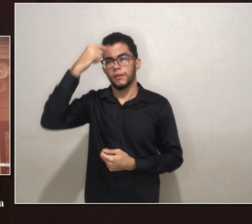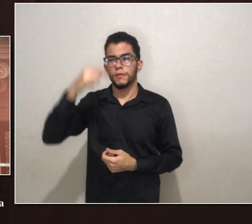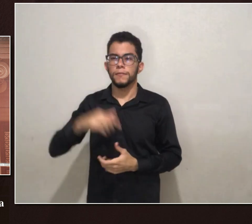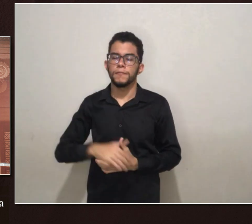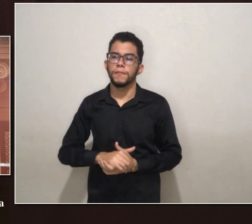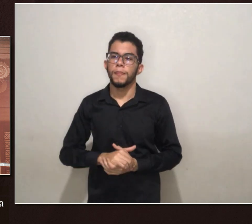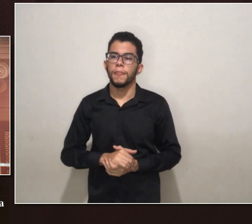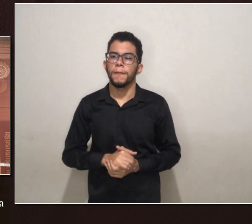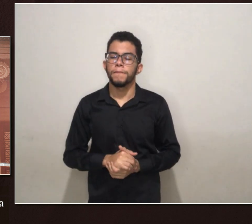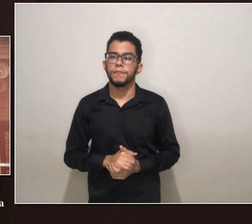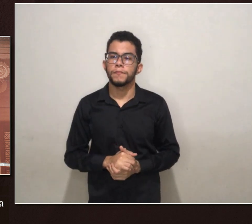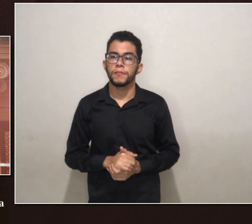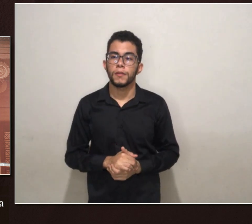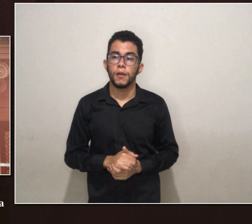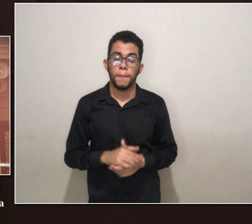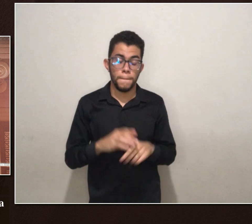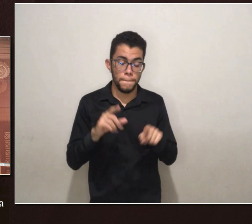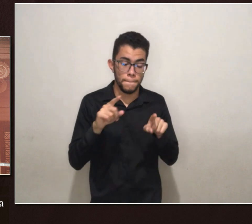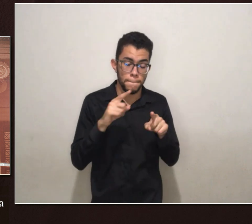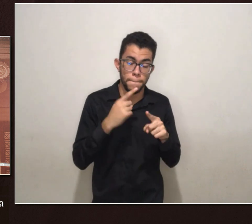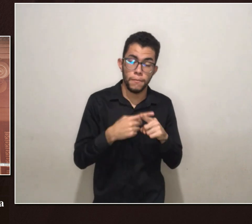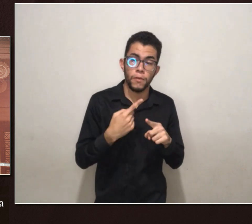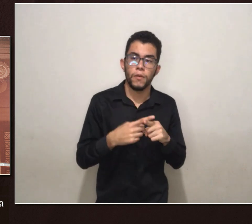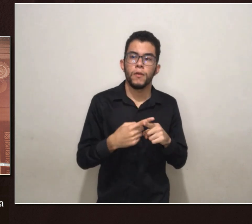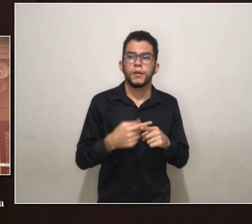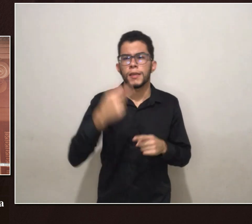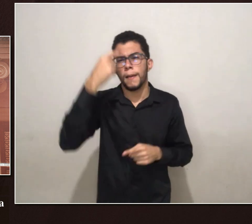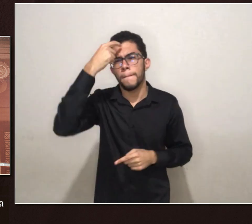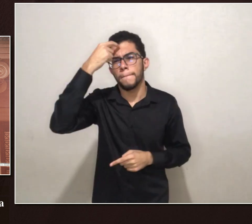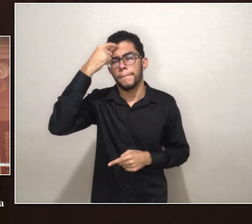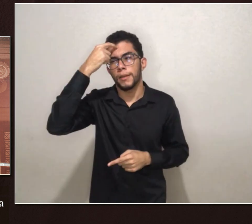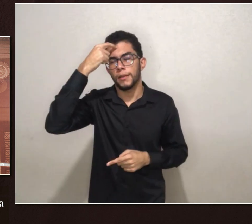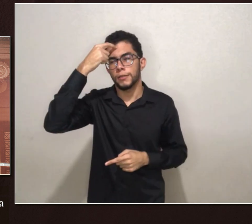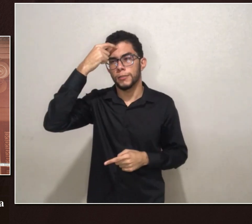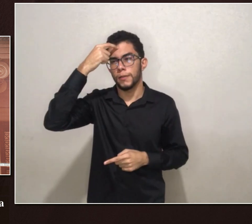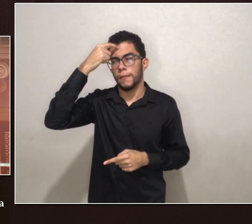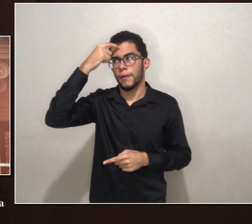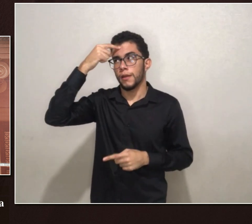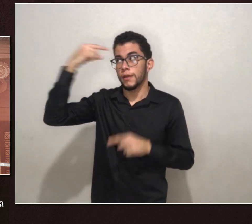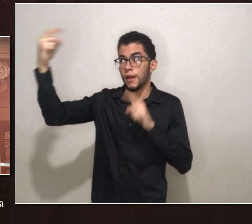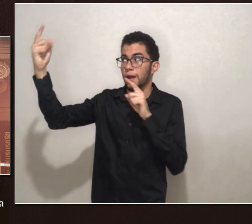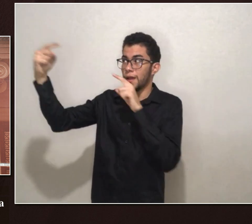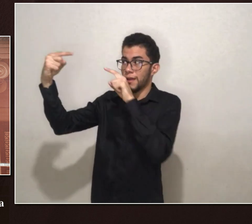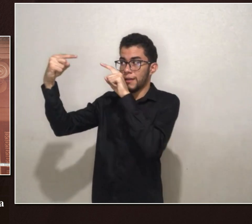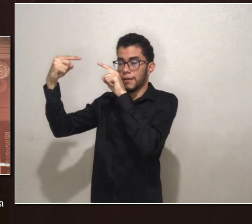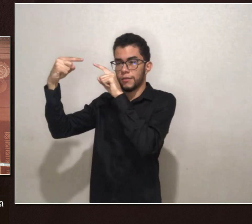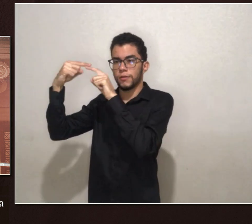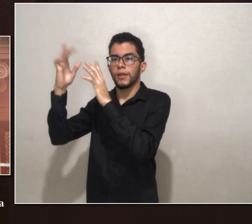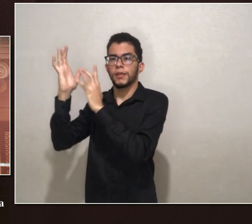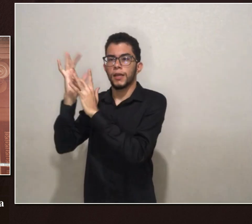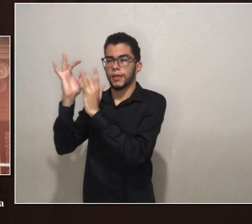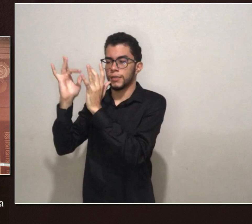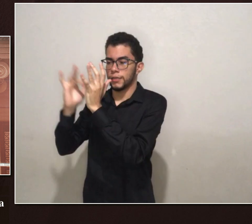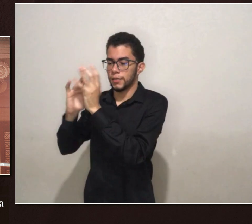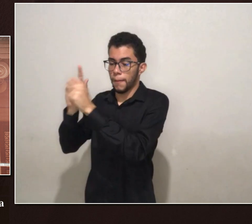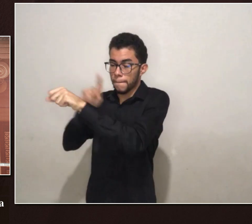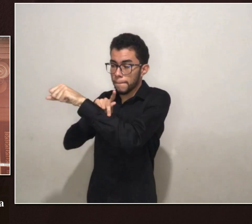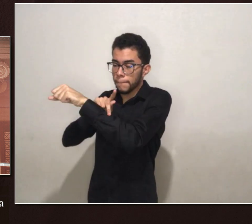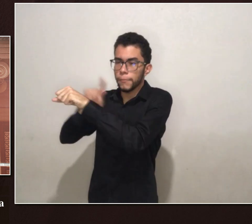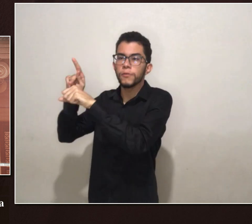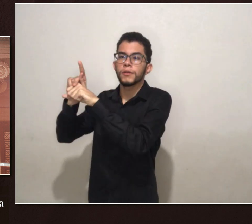simplicidade e pureza devidas a Cristo. No espírito, queridos irmãos, no primeiro amor,